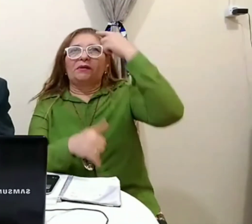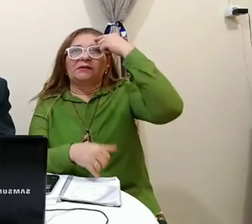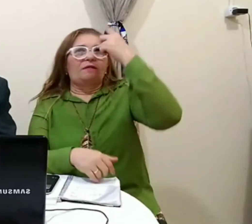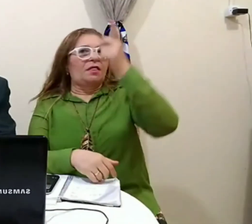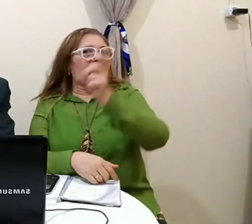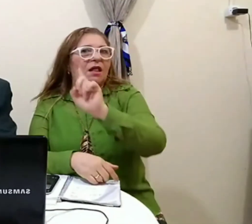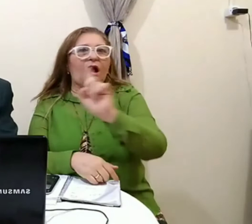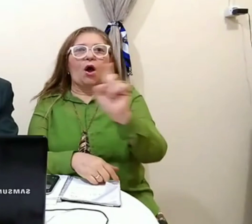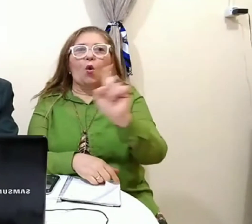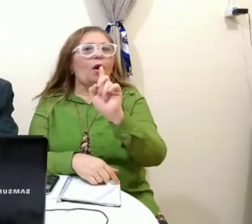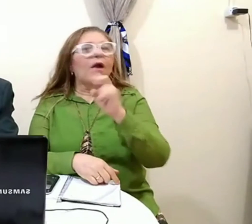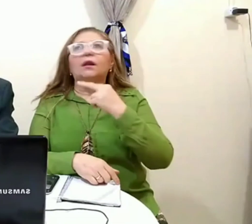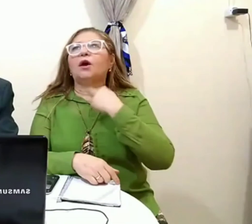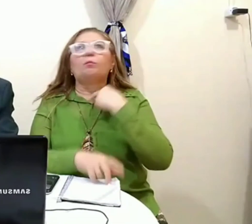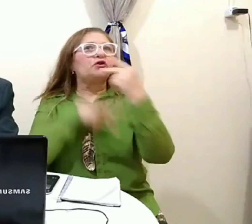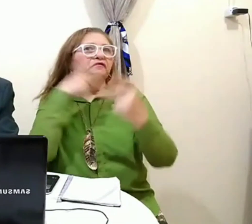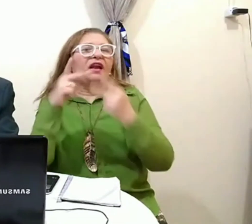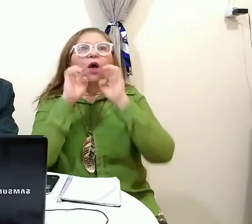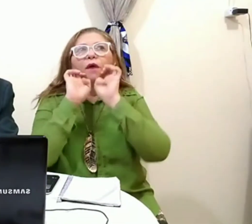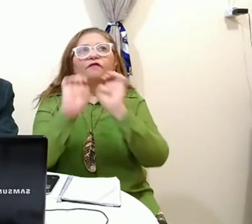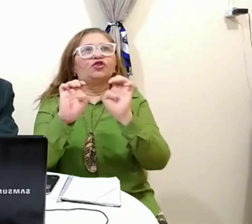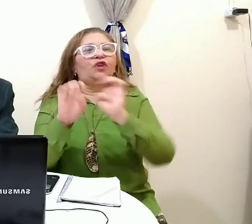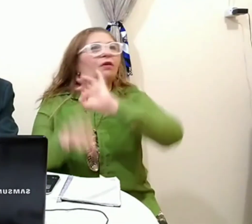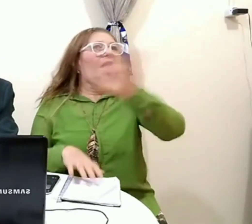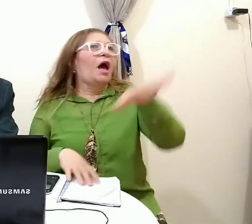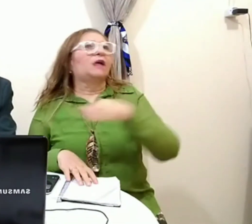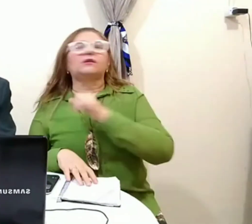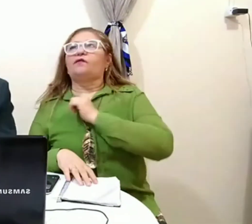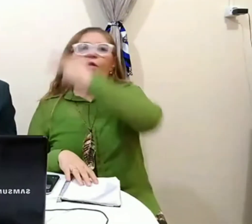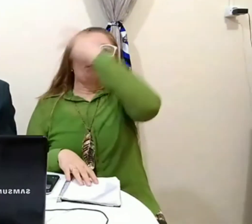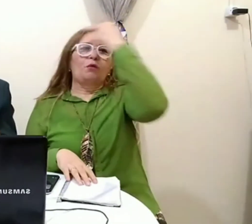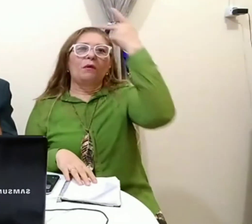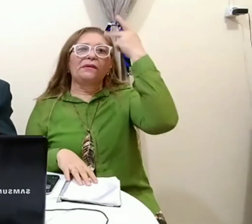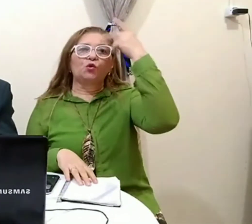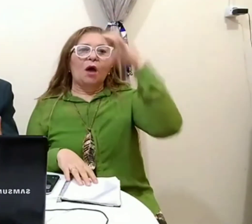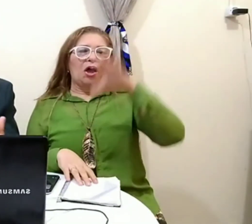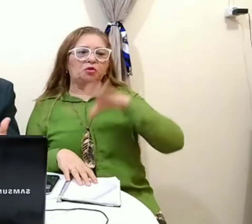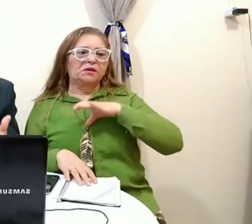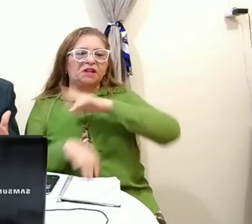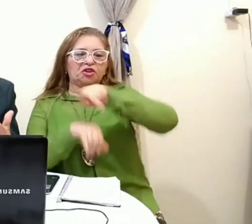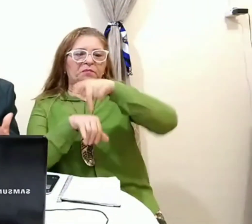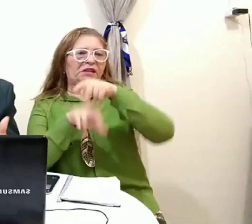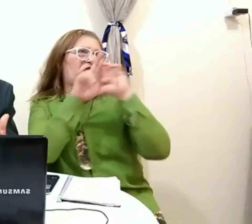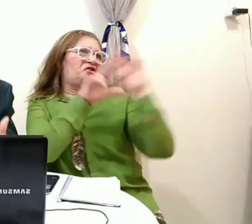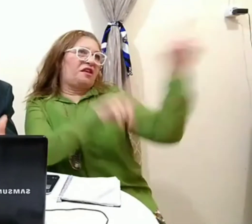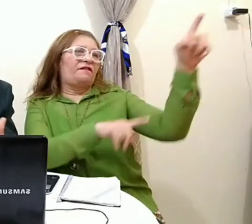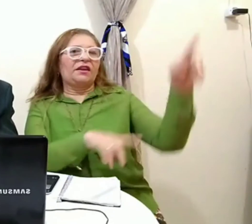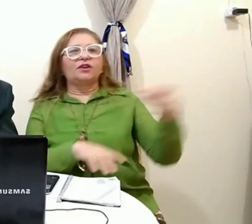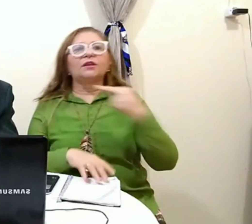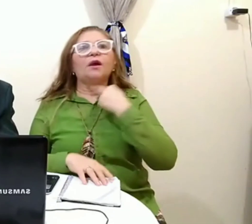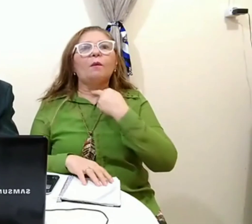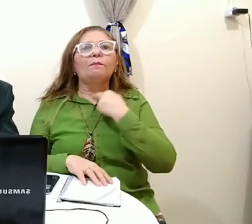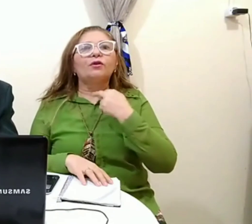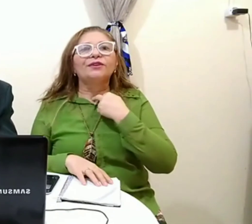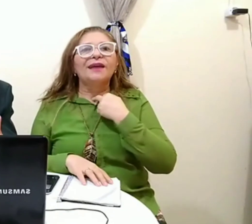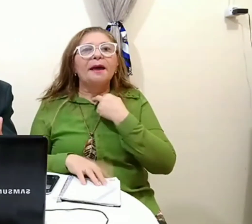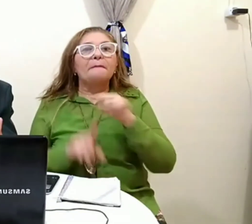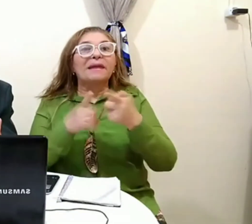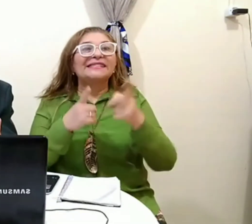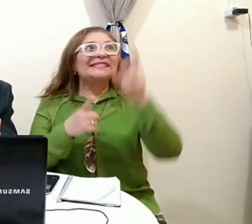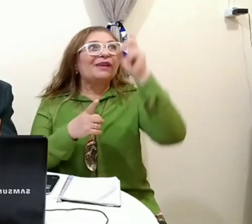evangelho para uma pessoa que não era judeu. Então Deus vai trabalhar agora no coração de Pedro. E